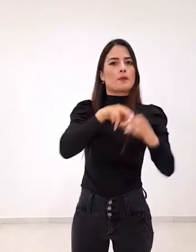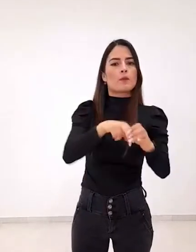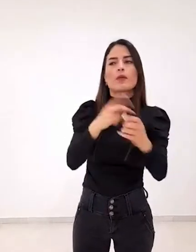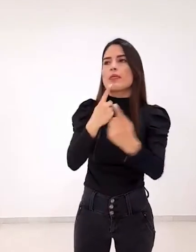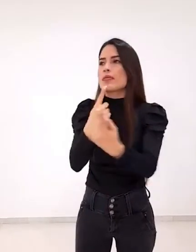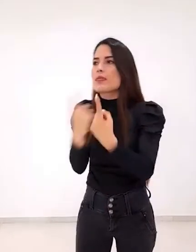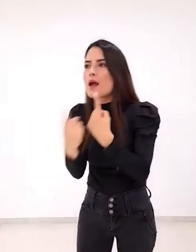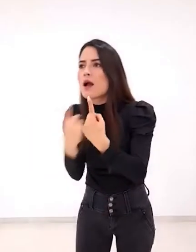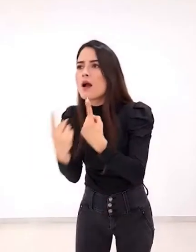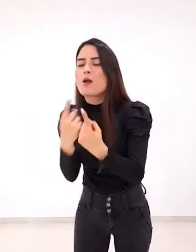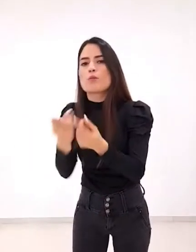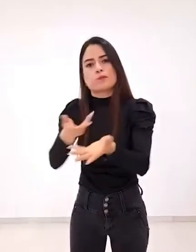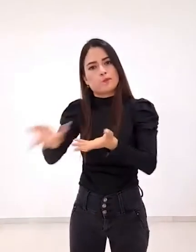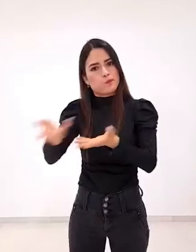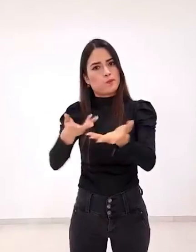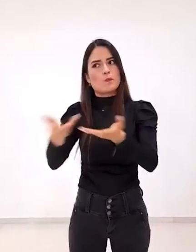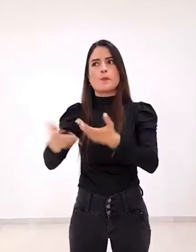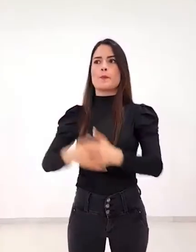con